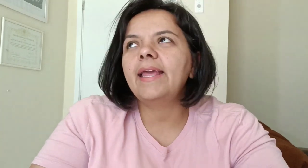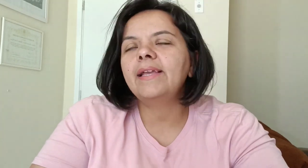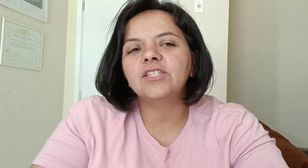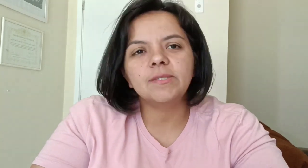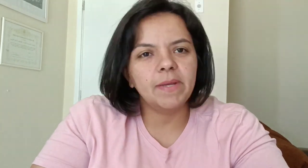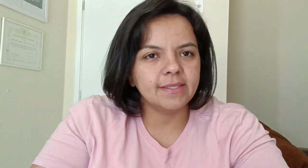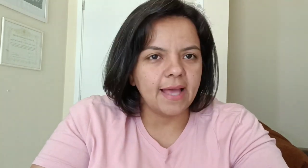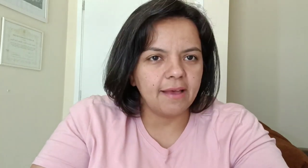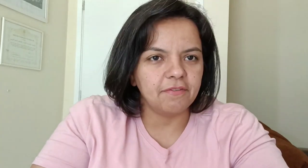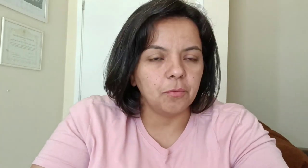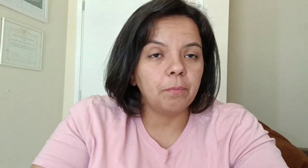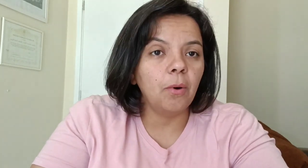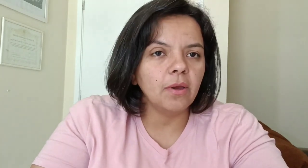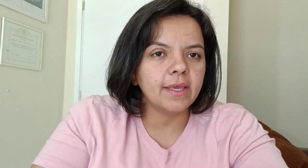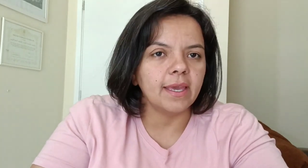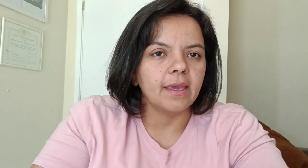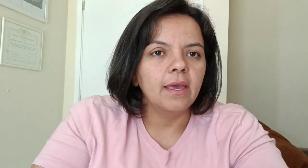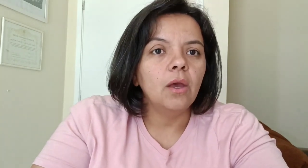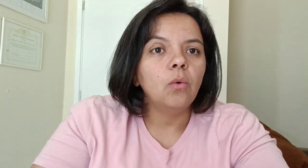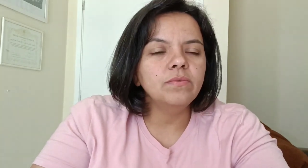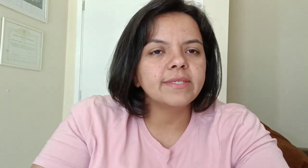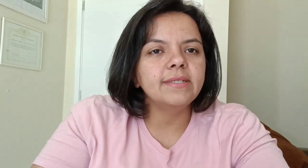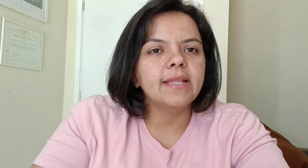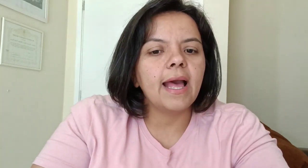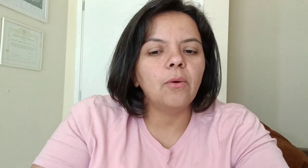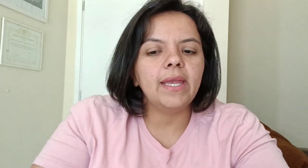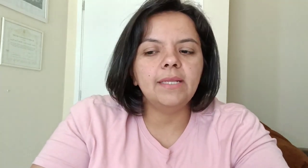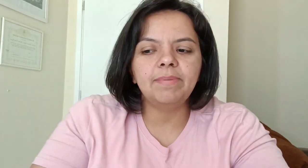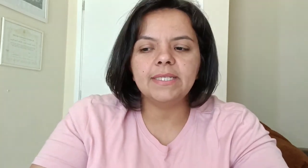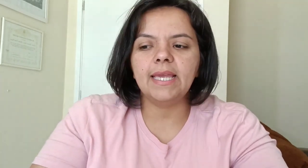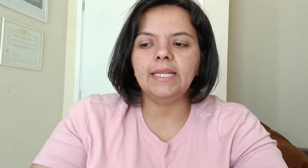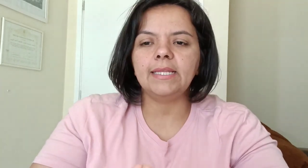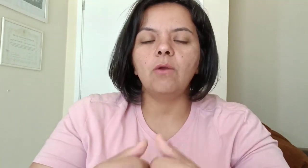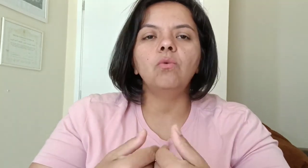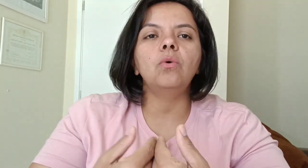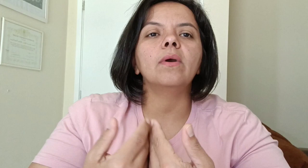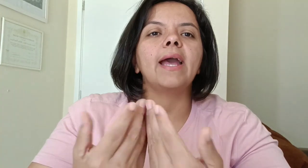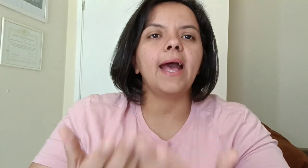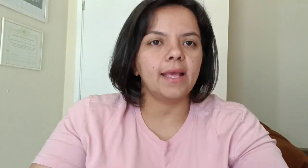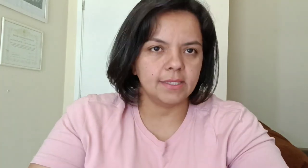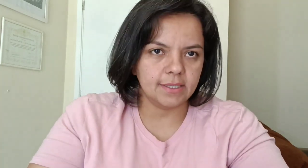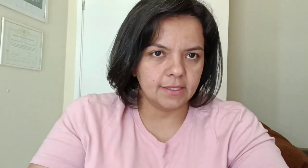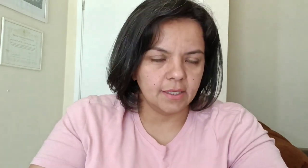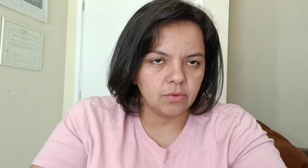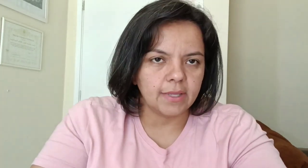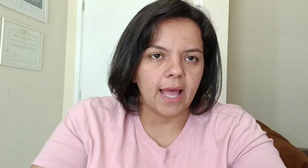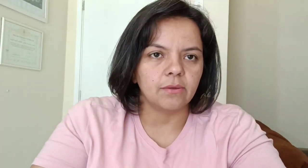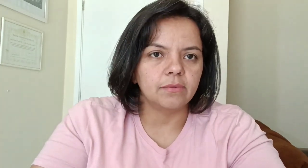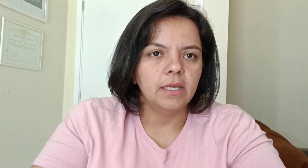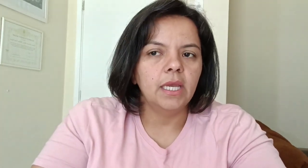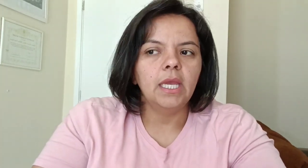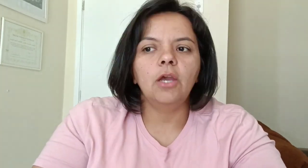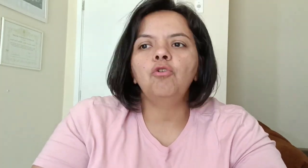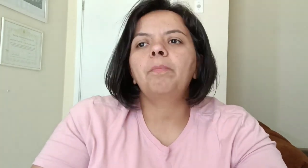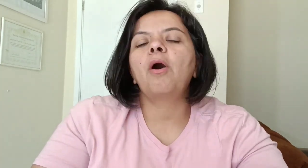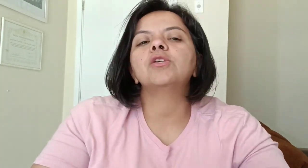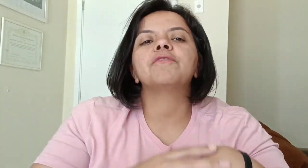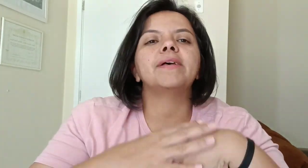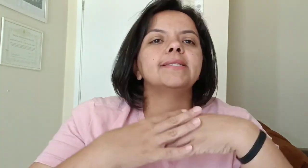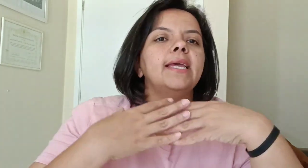é indispensável. Por quê? Um sinal, ele tem um lugar a ser executado. Eu não posso fazer ele